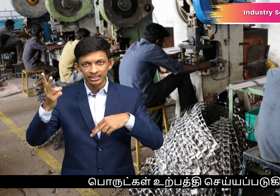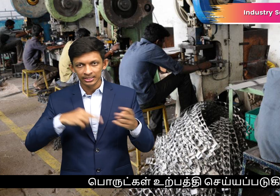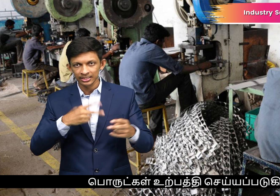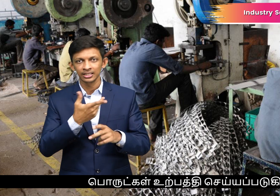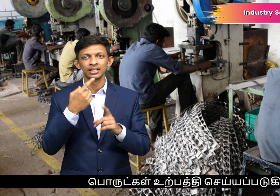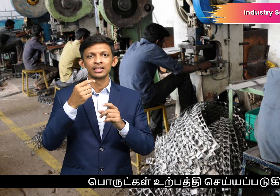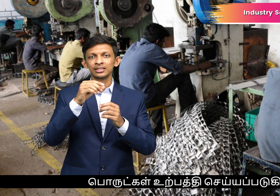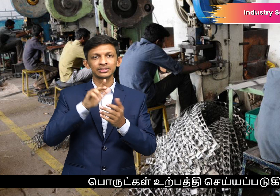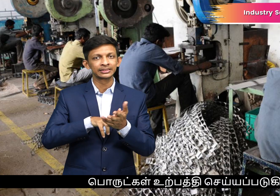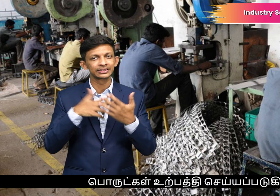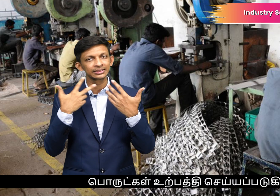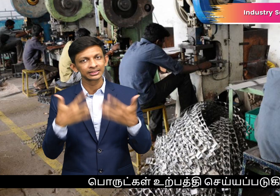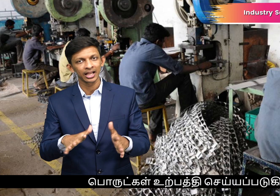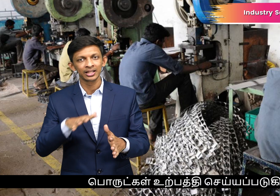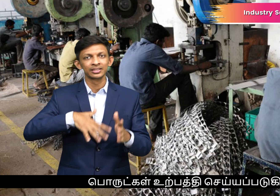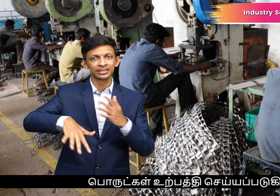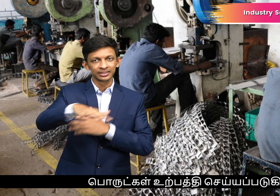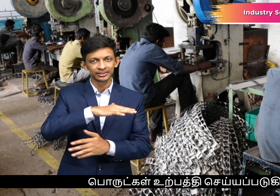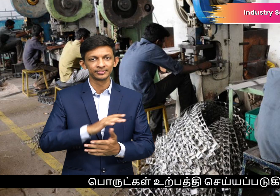உற்பத்தி செய்யப்படுகின்றன.